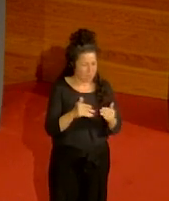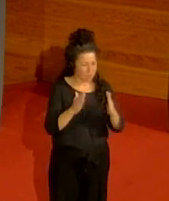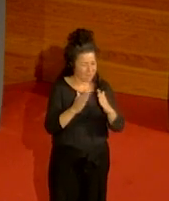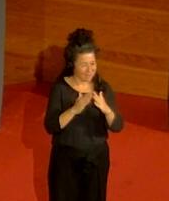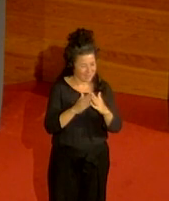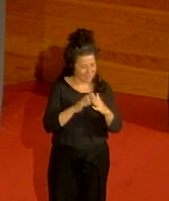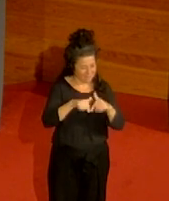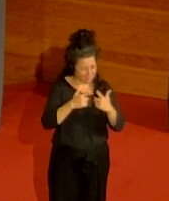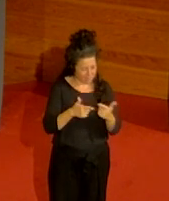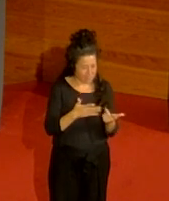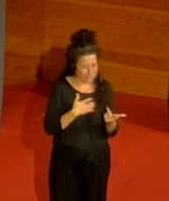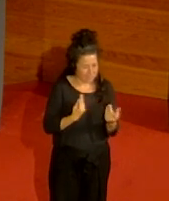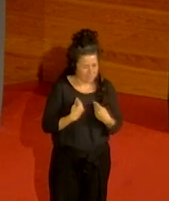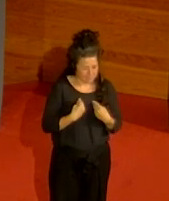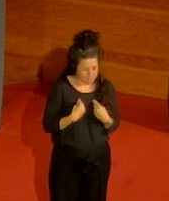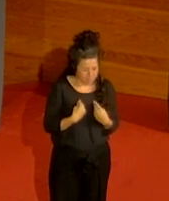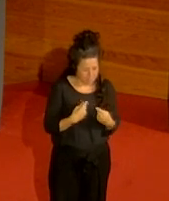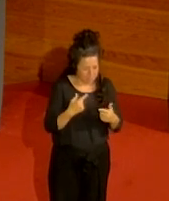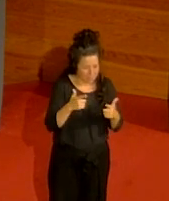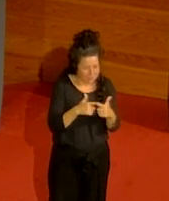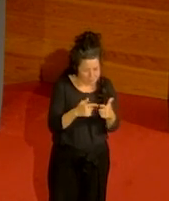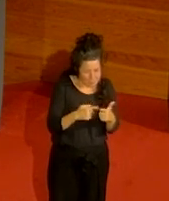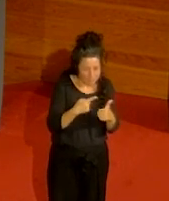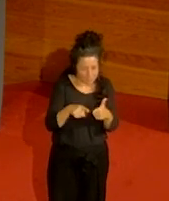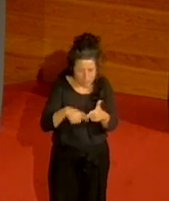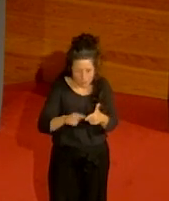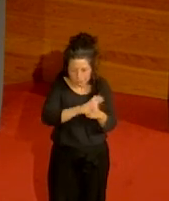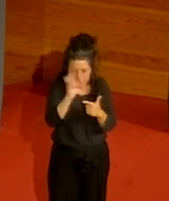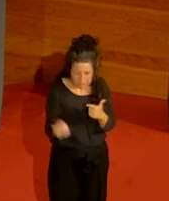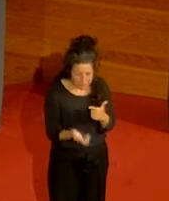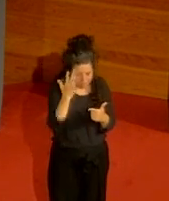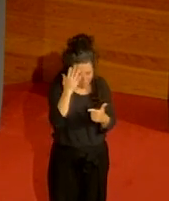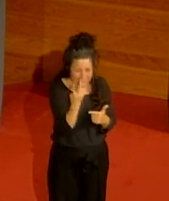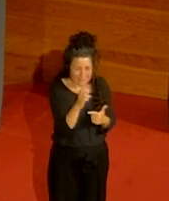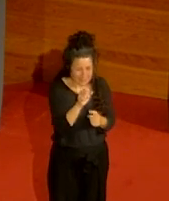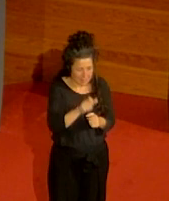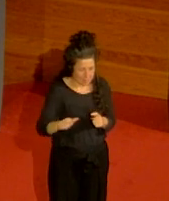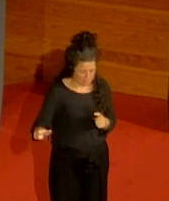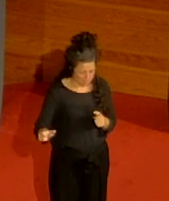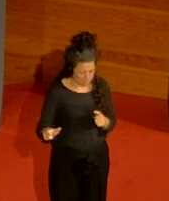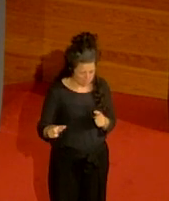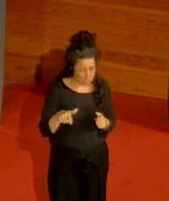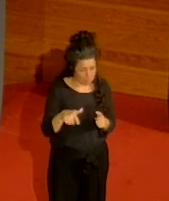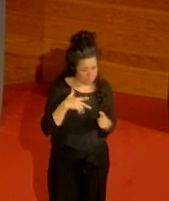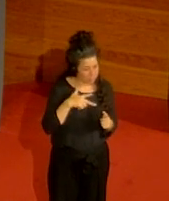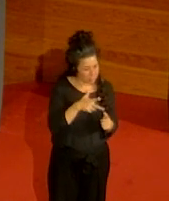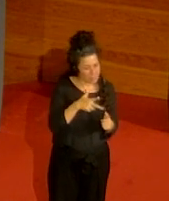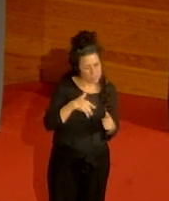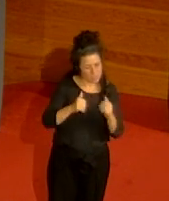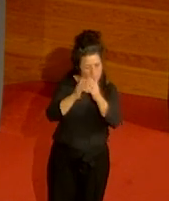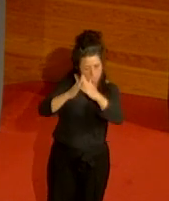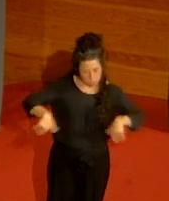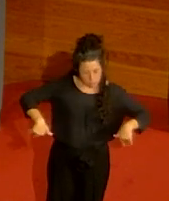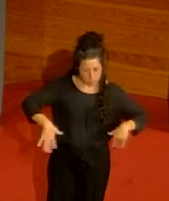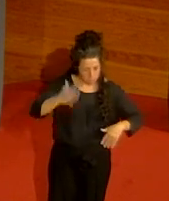tíos o sea quiere decir que dejan sin casa por ejemplo pues a una familia de 30 miembros que a lo mejor pues la abuela O el primo no